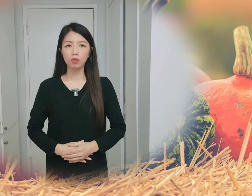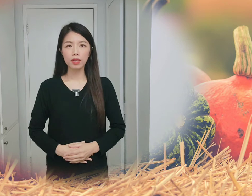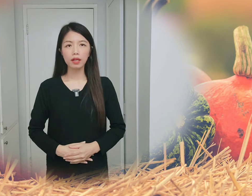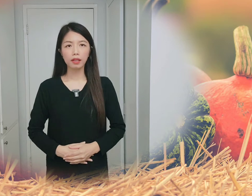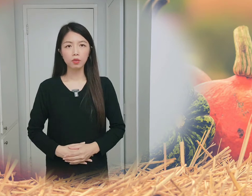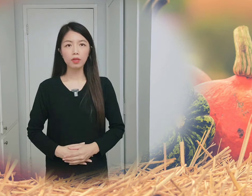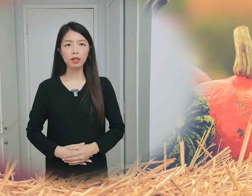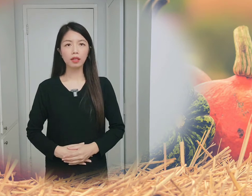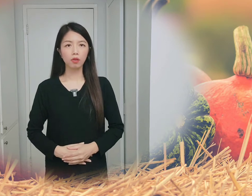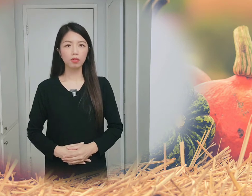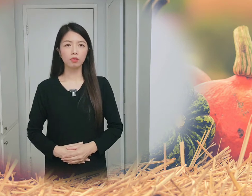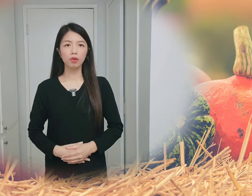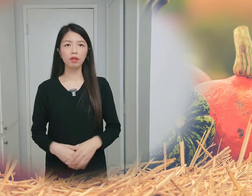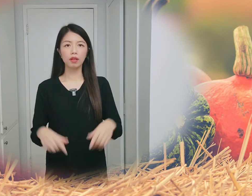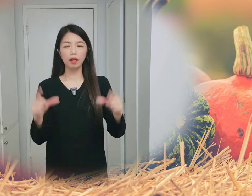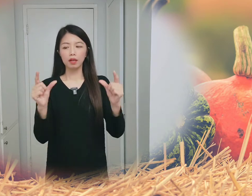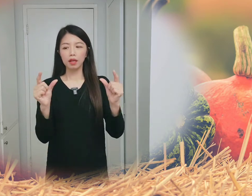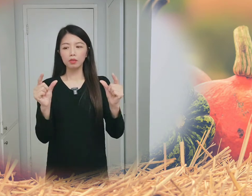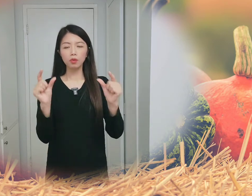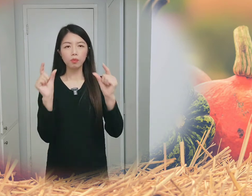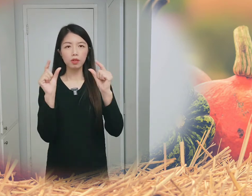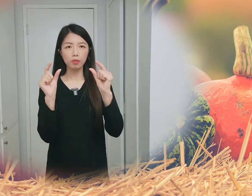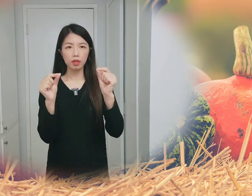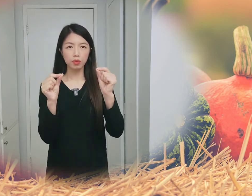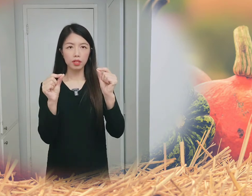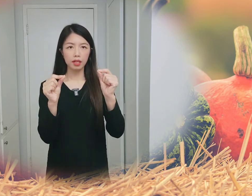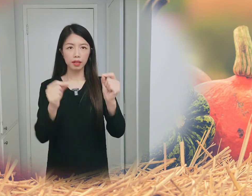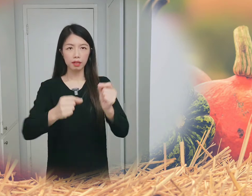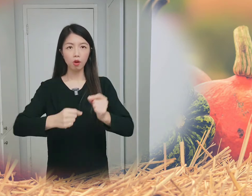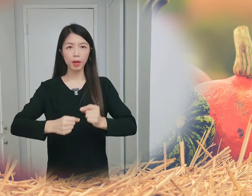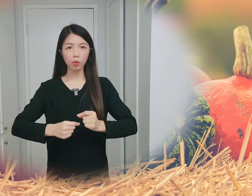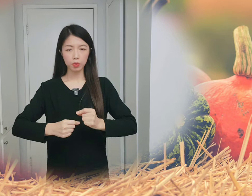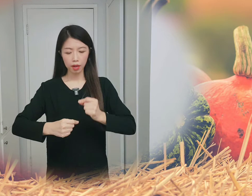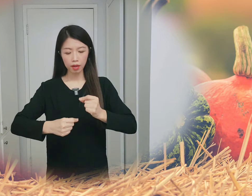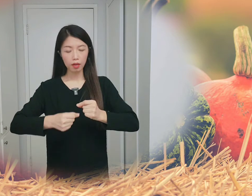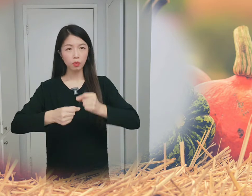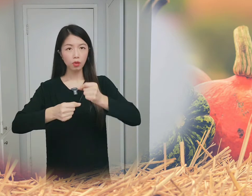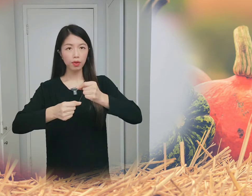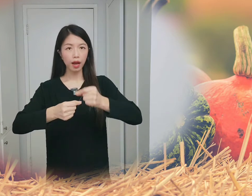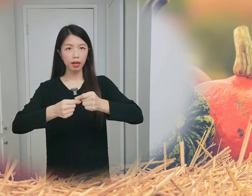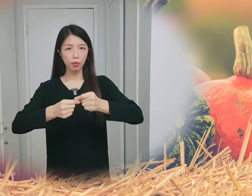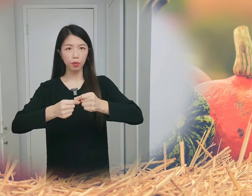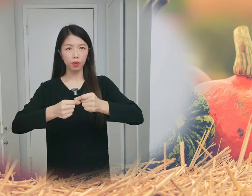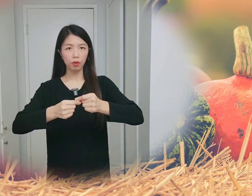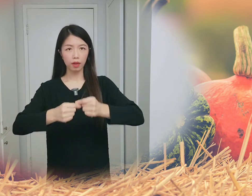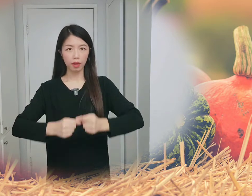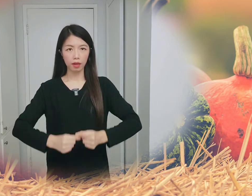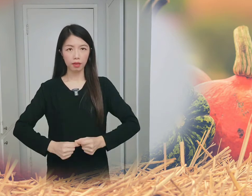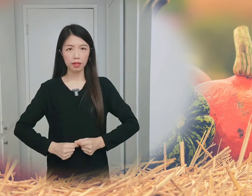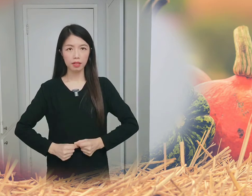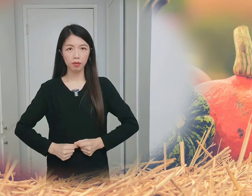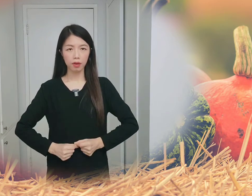그리고 정직하다, 솔직하다 이런 뜻의 수어는 양손 엄지검지를 붙인 이 상태에서 배꼽 쪽에 손을 위아래로